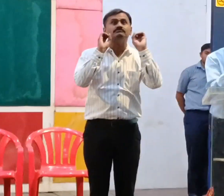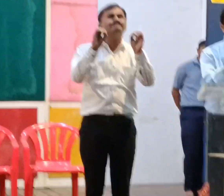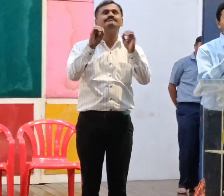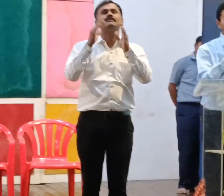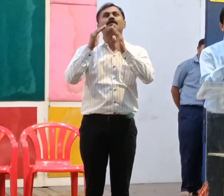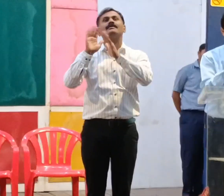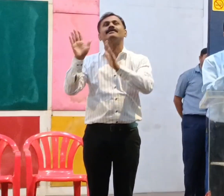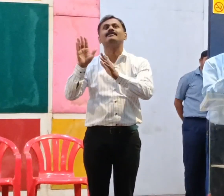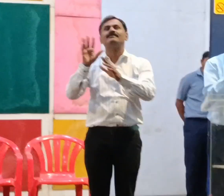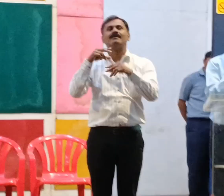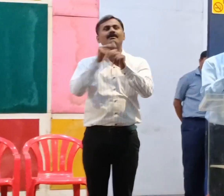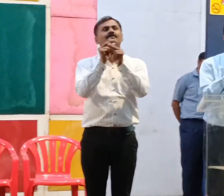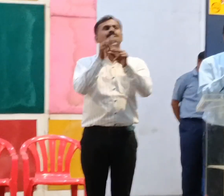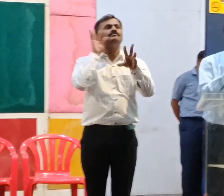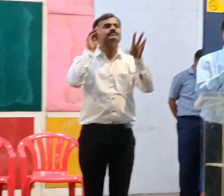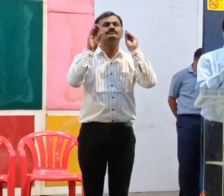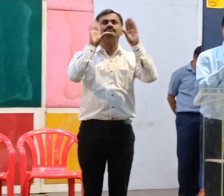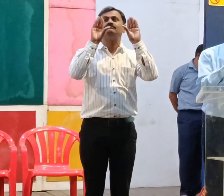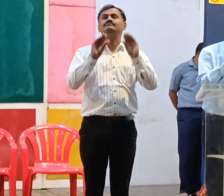છે।